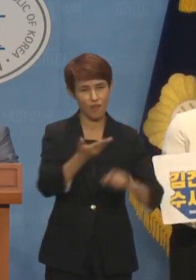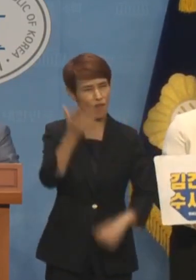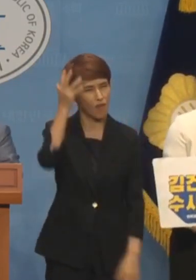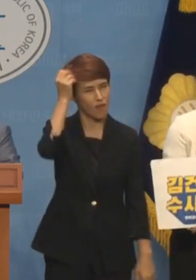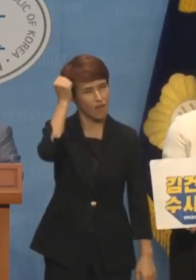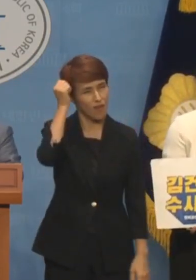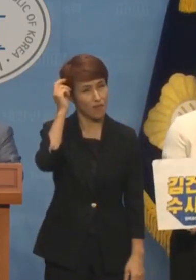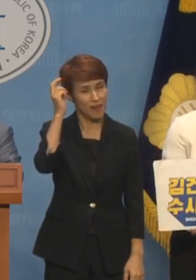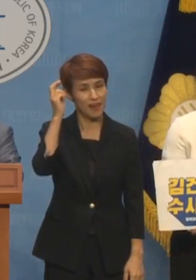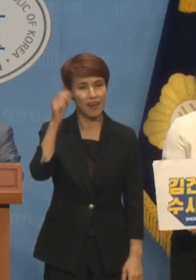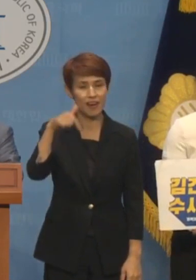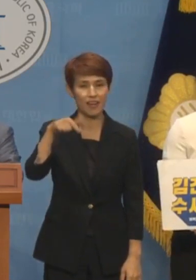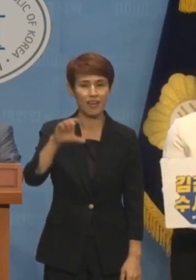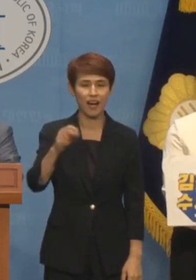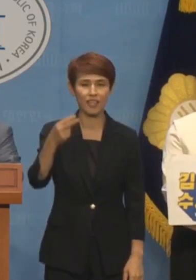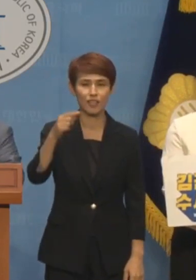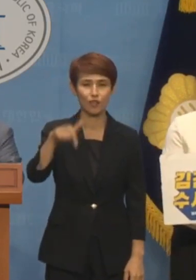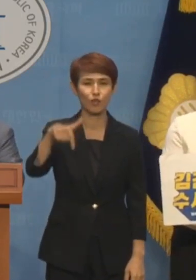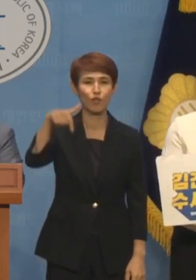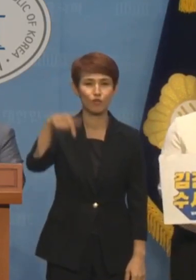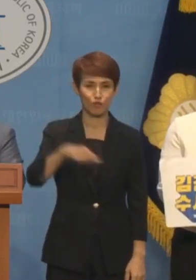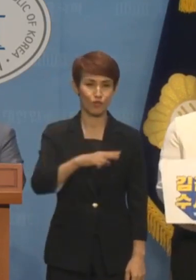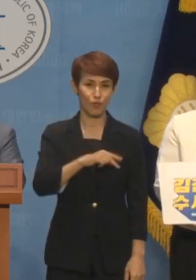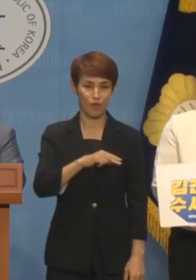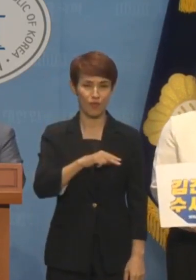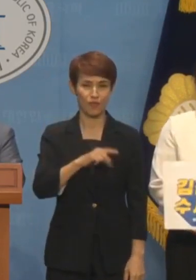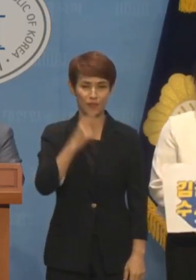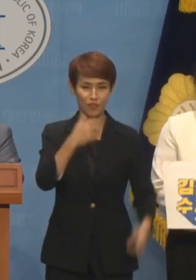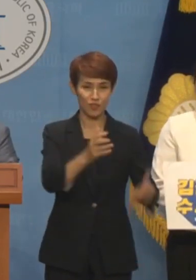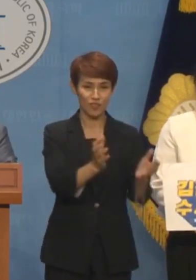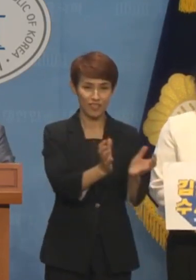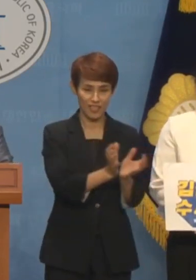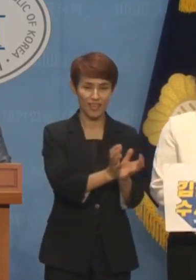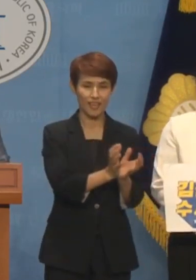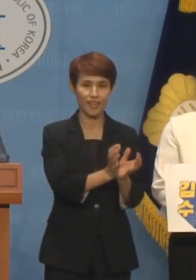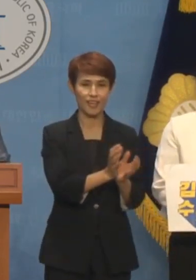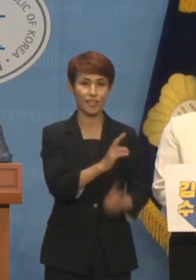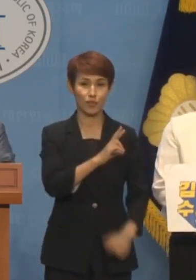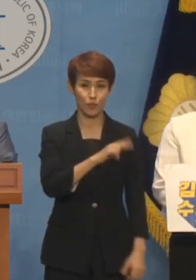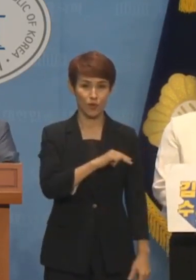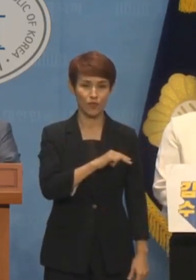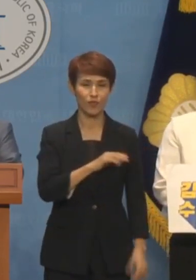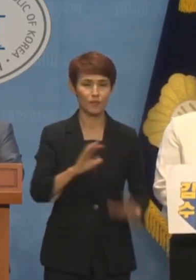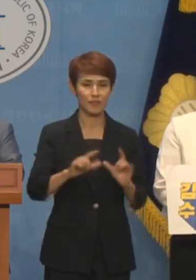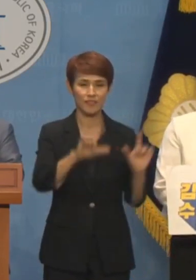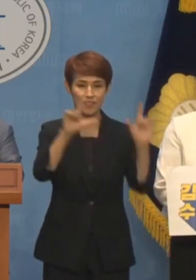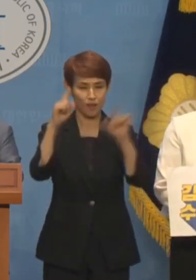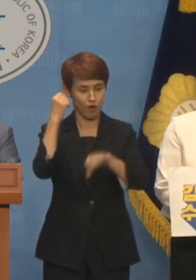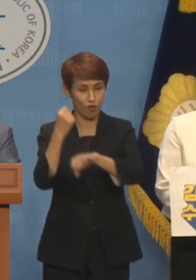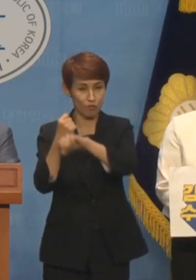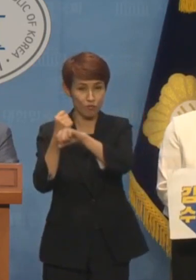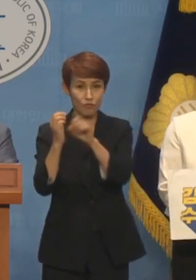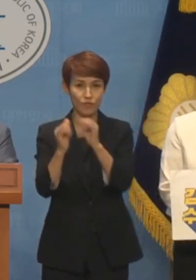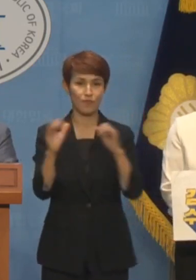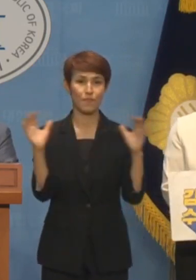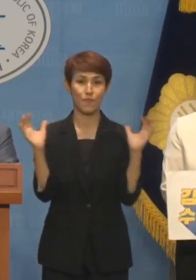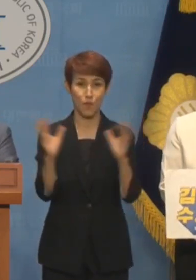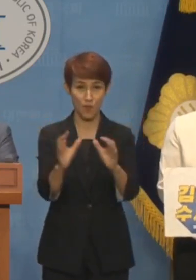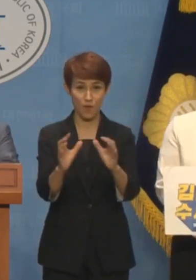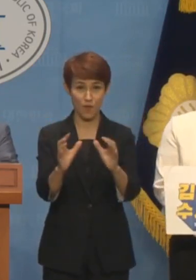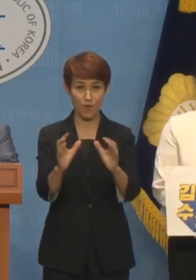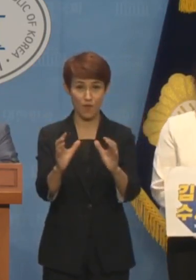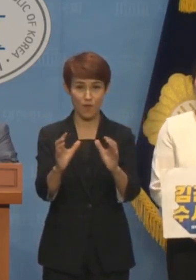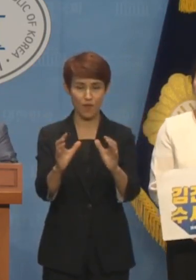있으시겠습니다. 강덕구 의원님과 민주당 여주양평지역위원회 그리고 민생경제연구소 등이 모여서